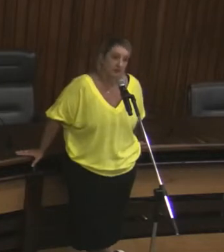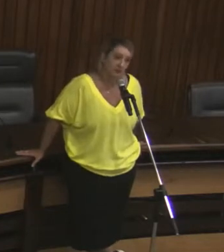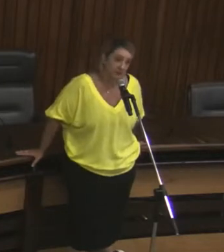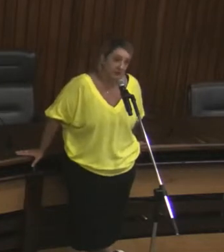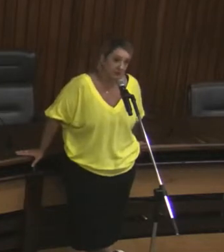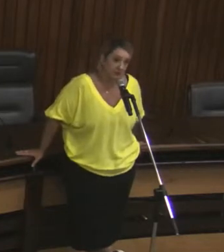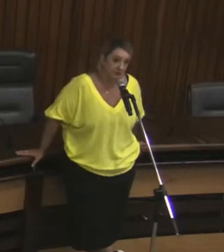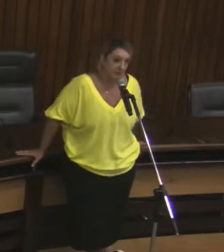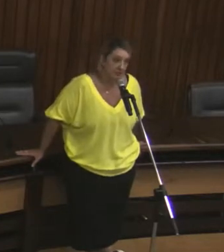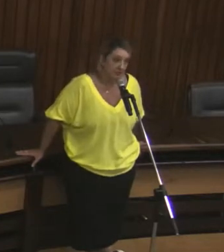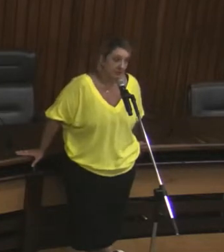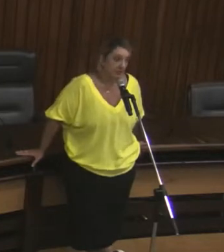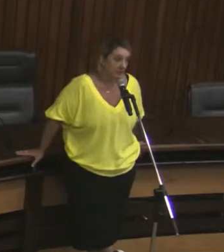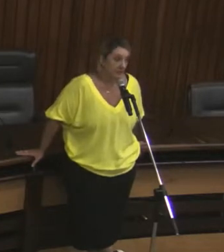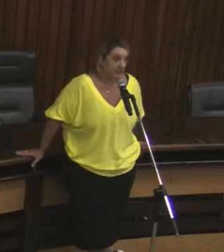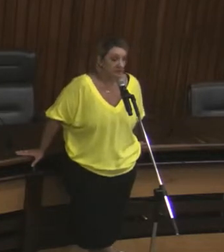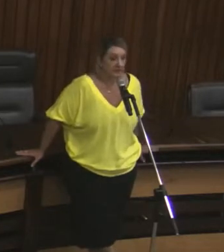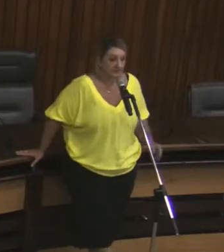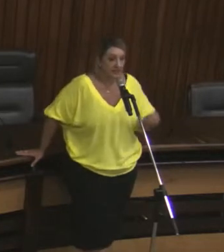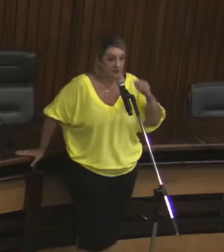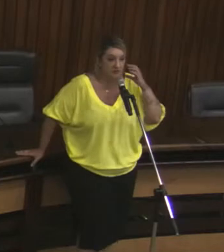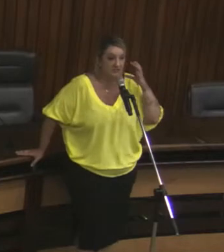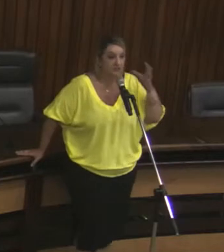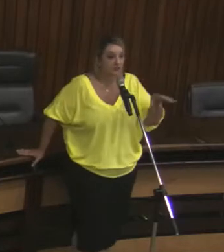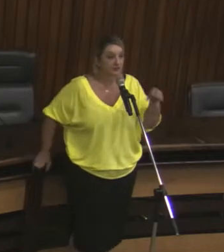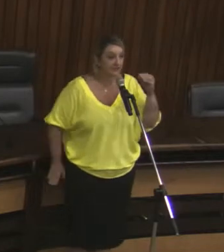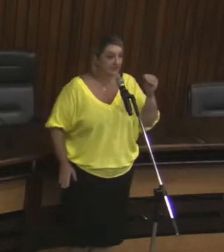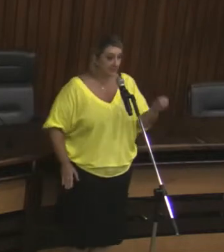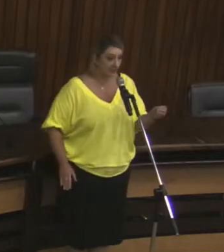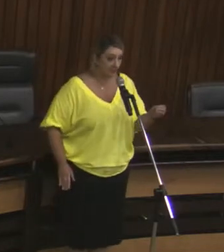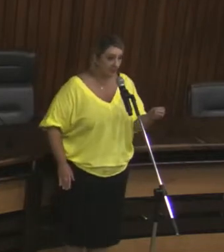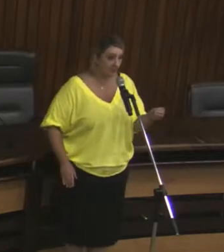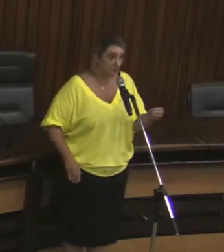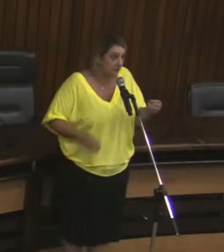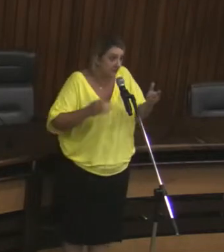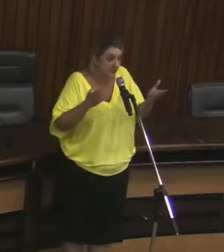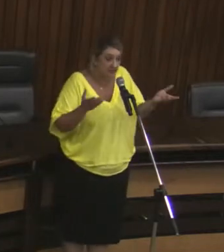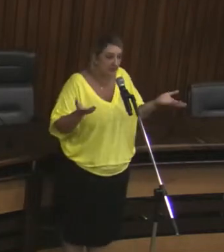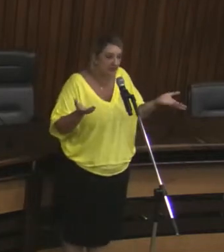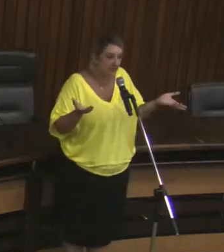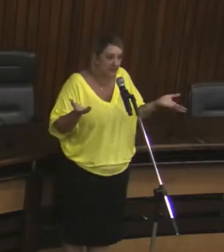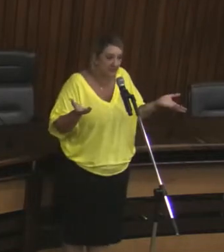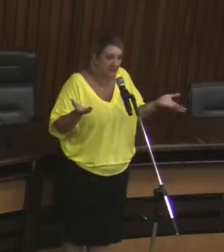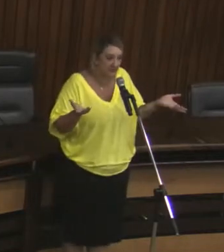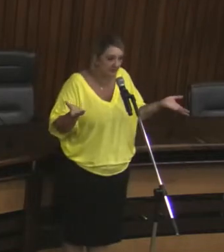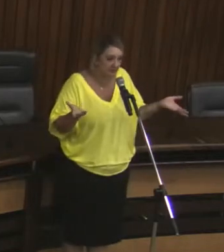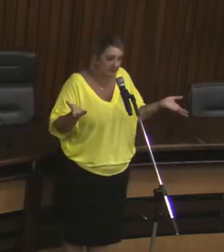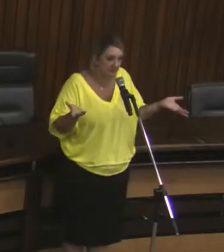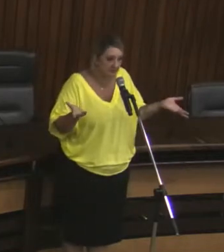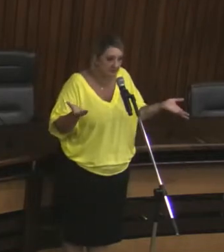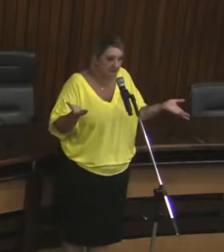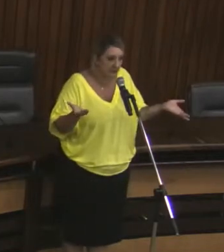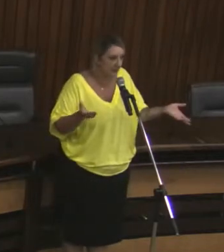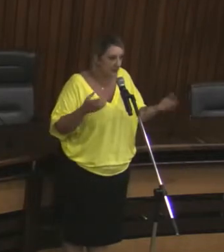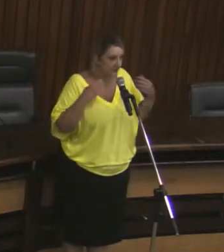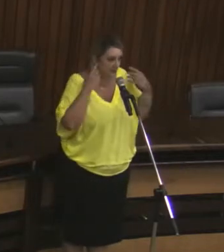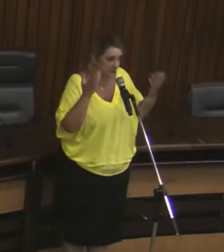tomar chuva. Então, o aparelho ele dá a condição de ouvir naquele momento, mas se acabar a bateria, também. Né? Então, se ele